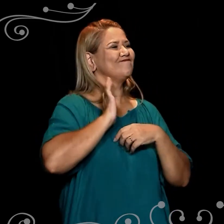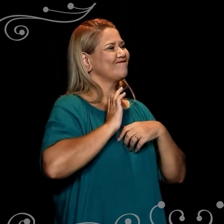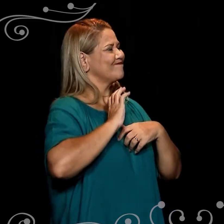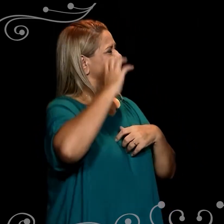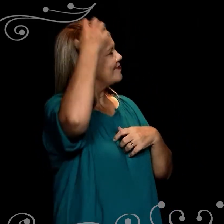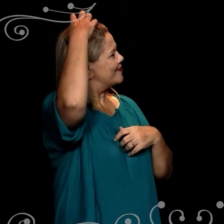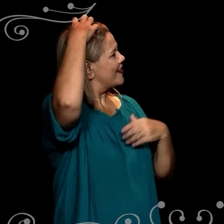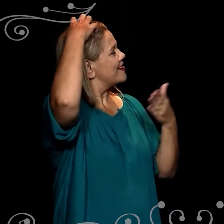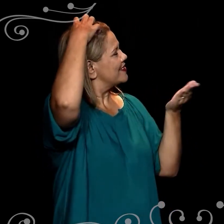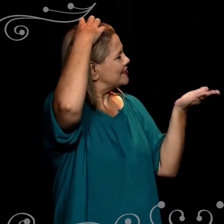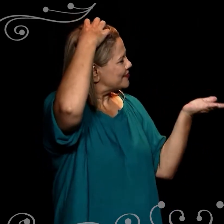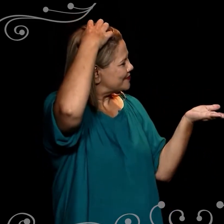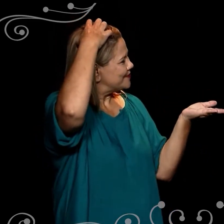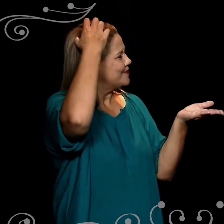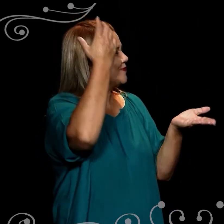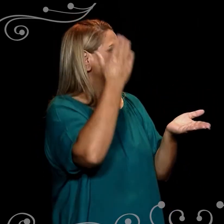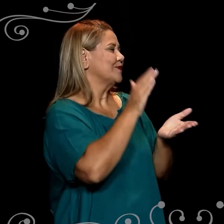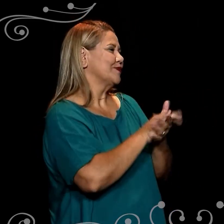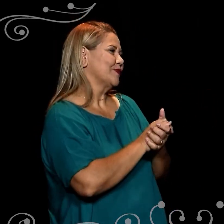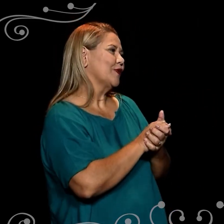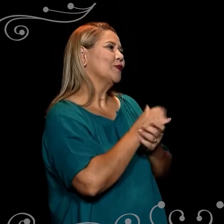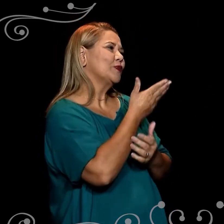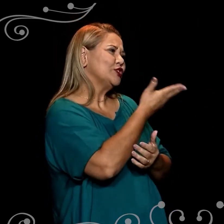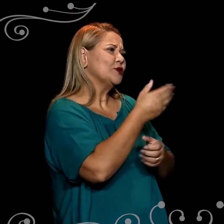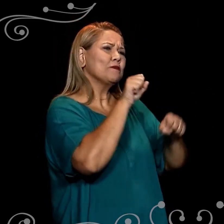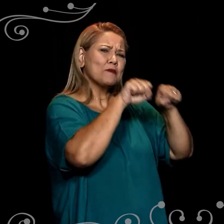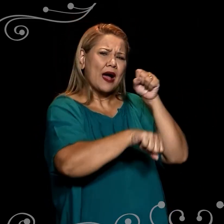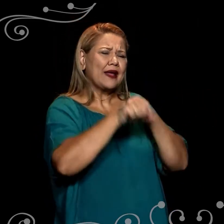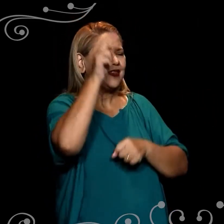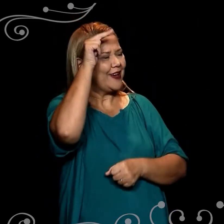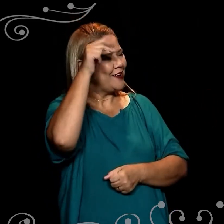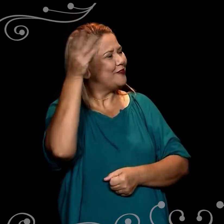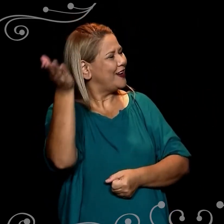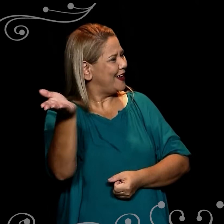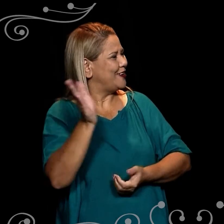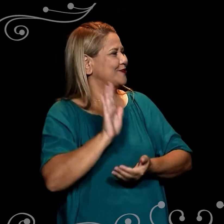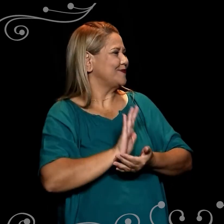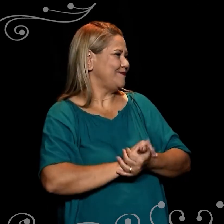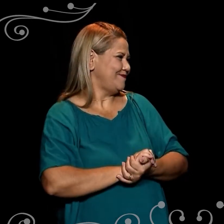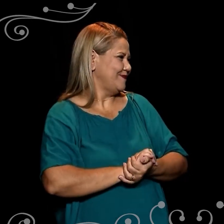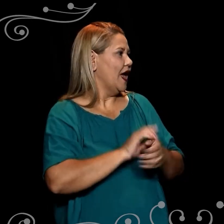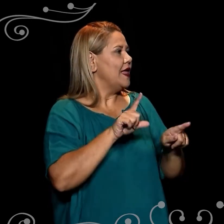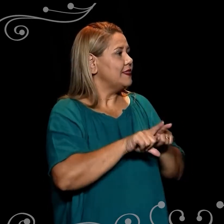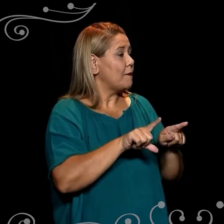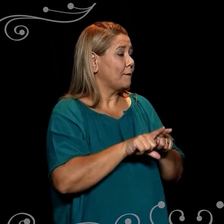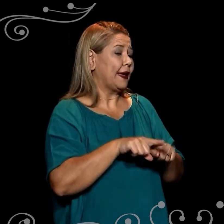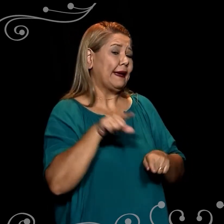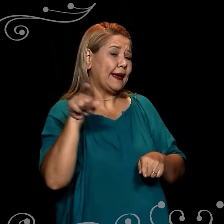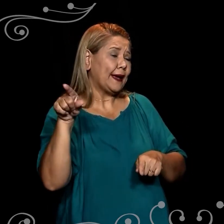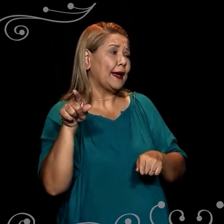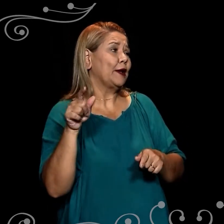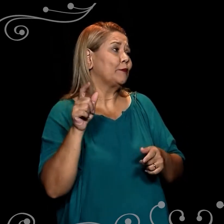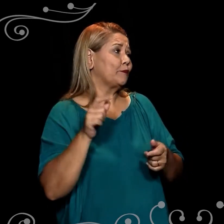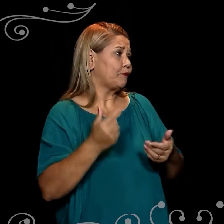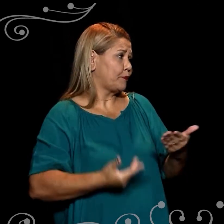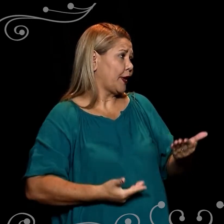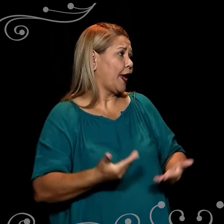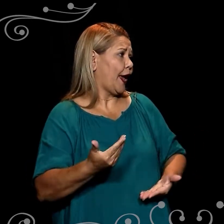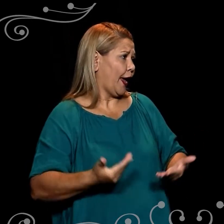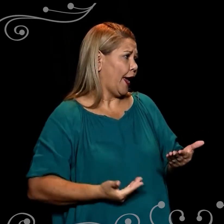cavalo. Também pediu que sua dama de companhia recebesse a obrigação de um